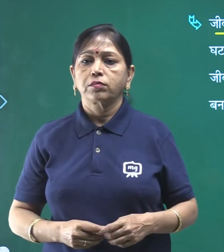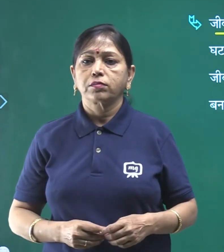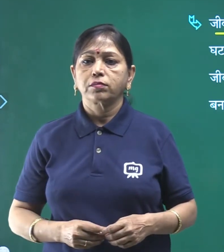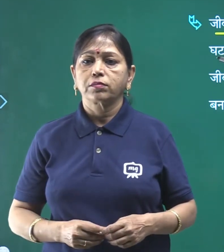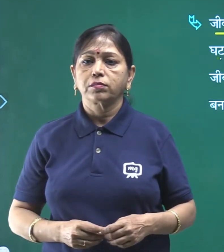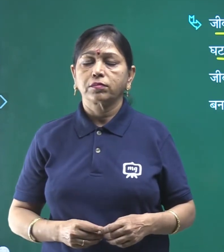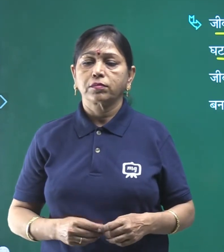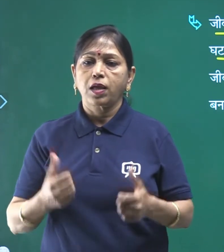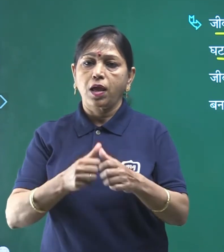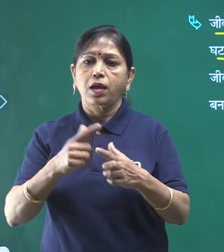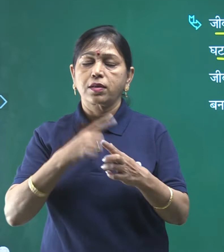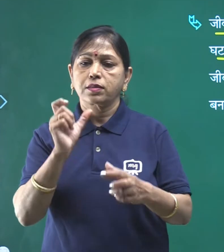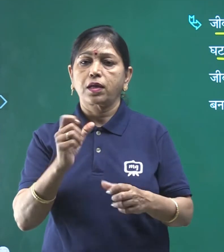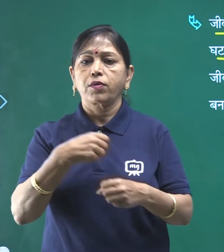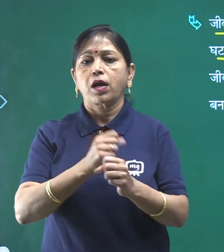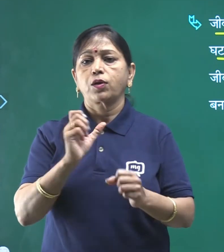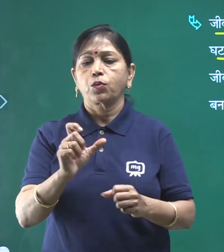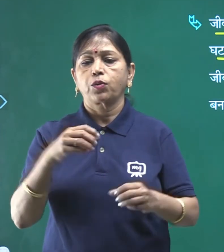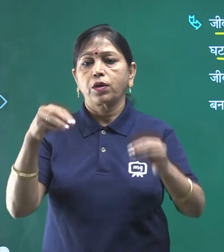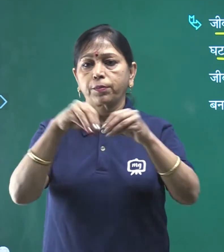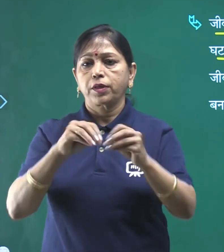कि अजय घटकों के बीच